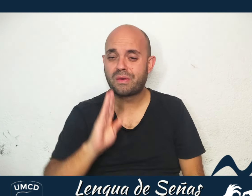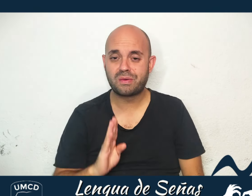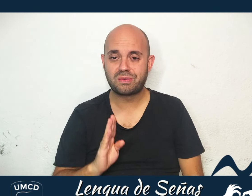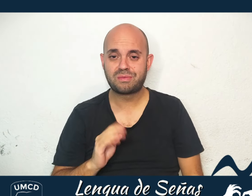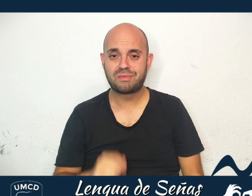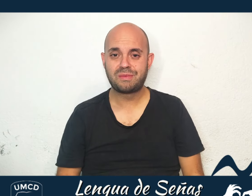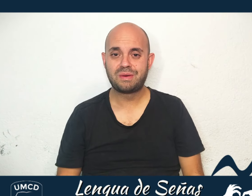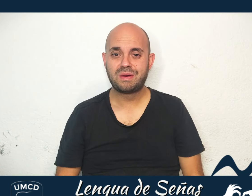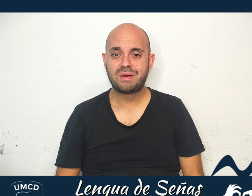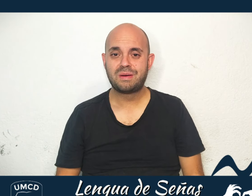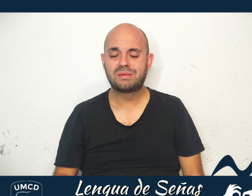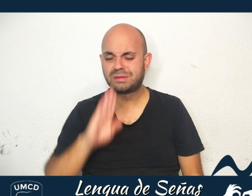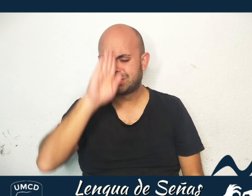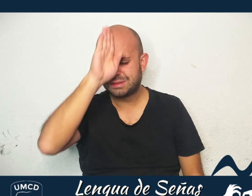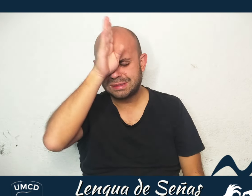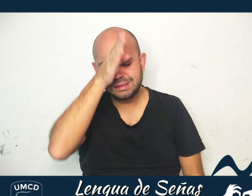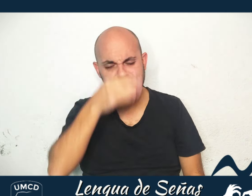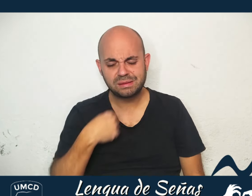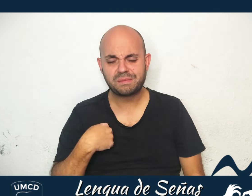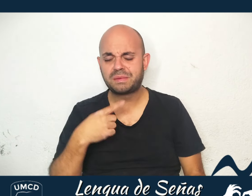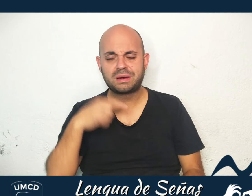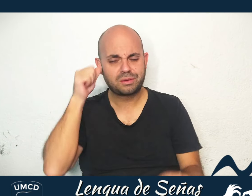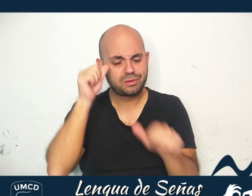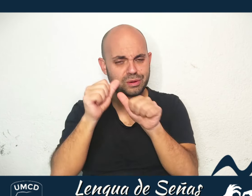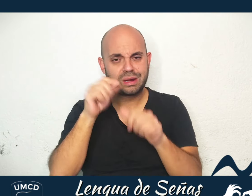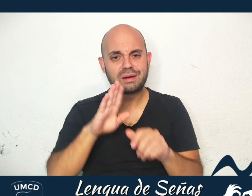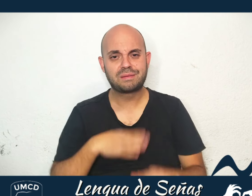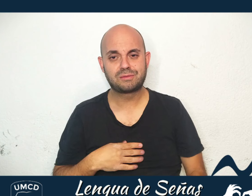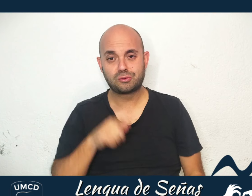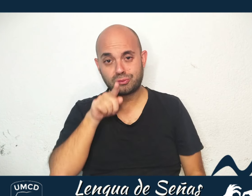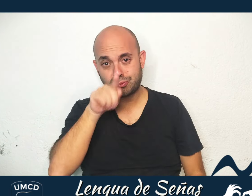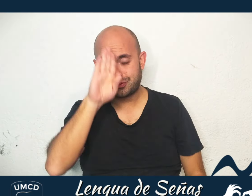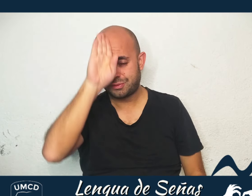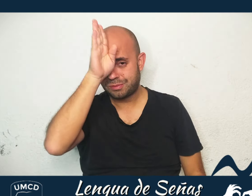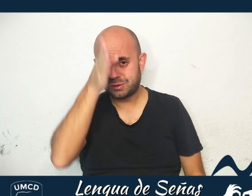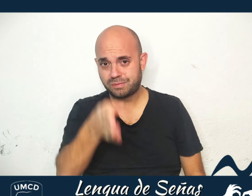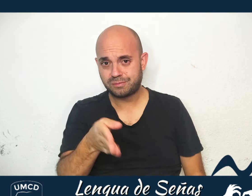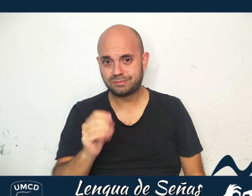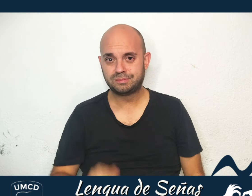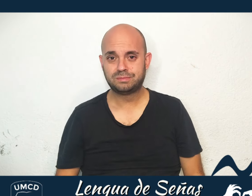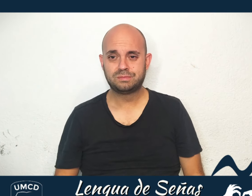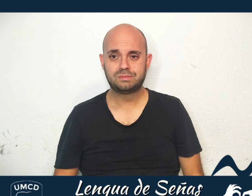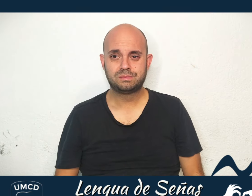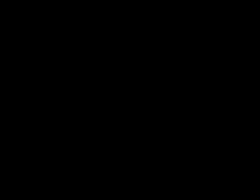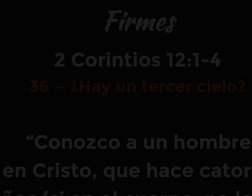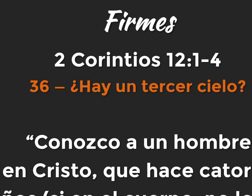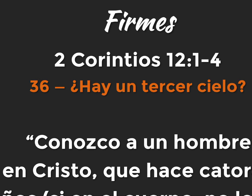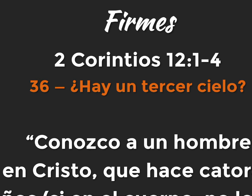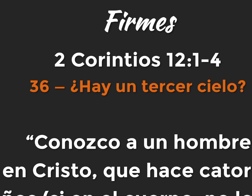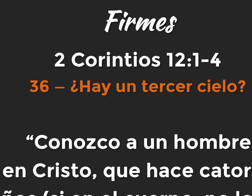postraremos a agradecerle por tan hermosa salvación. Hasta pronto.